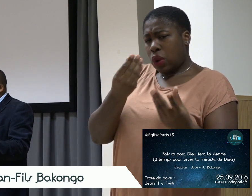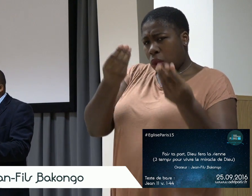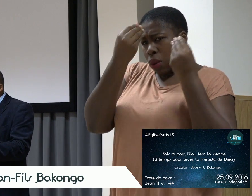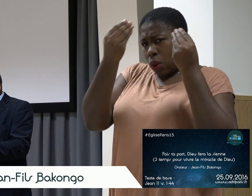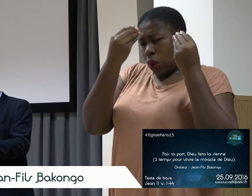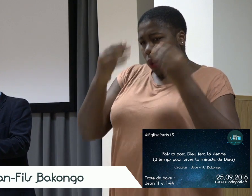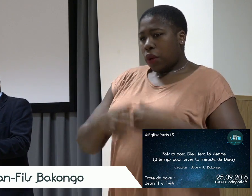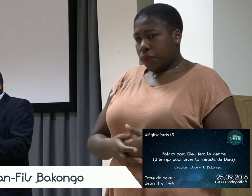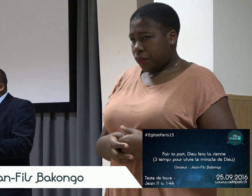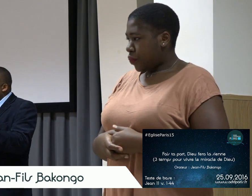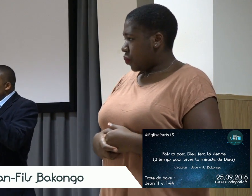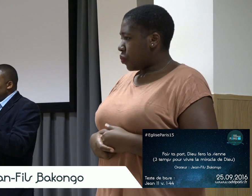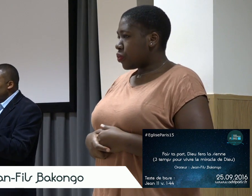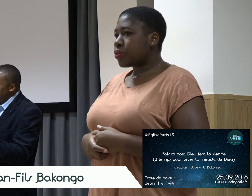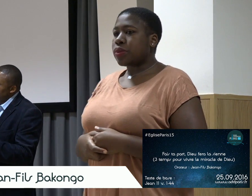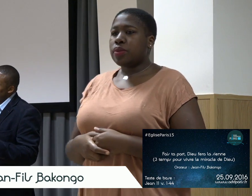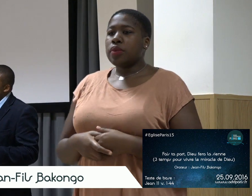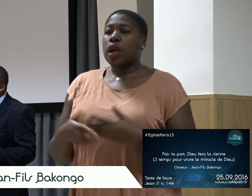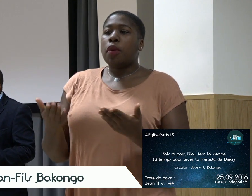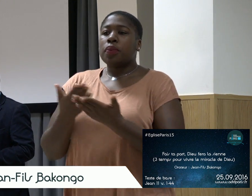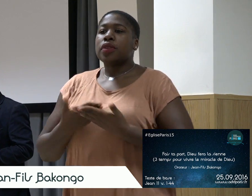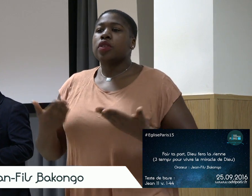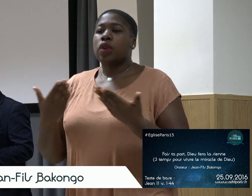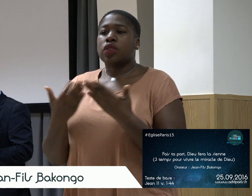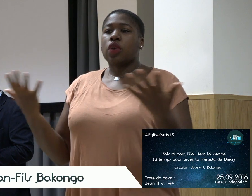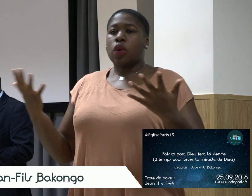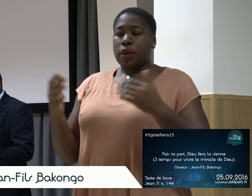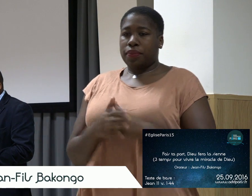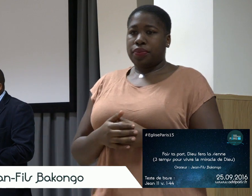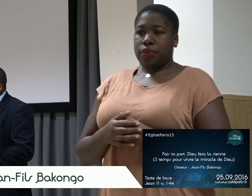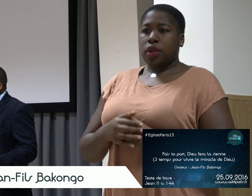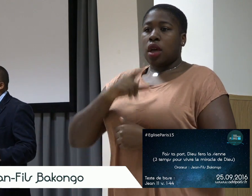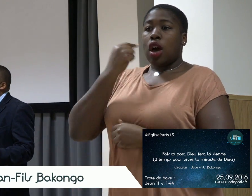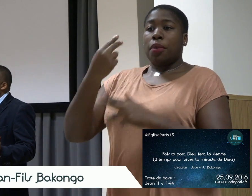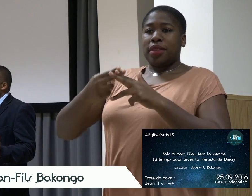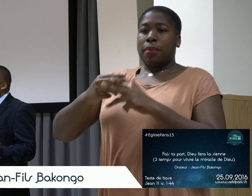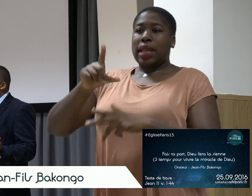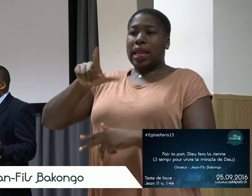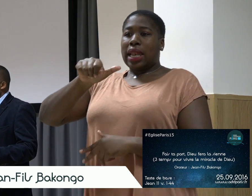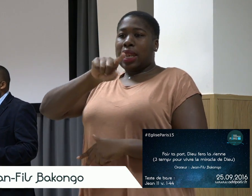Revoyons les choses. Lazare, le frère de Marthe et de Marie, est malade.